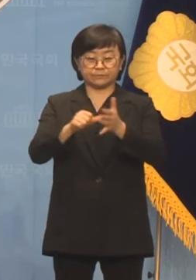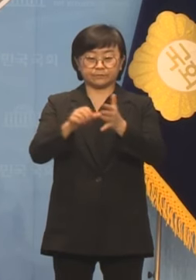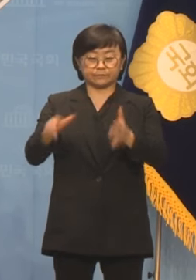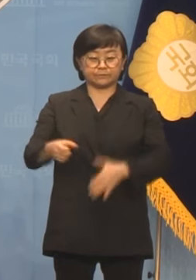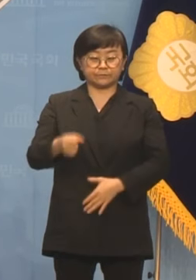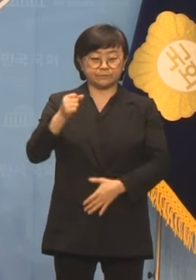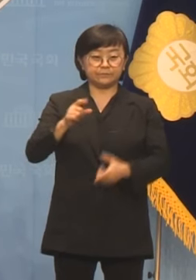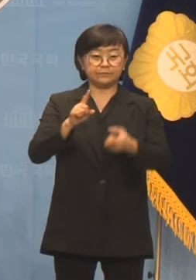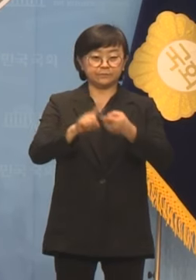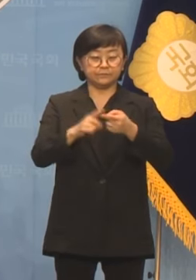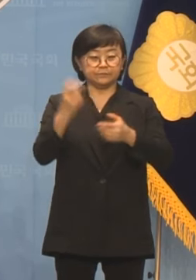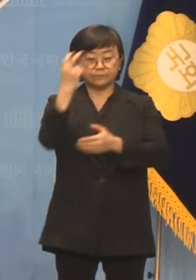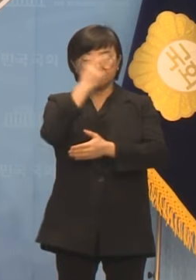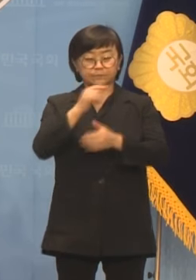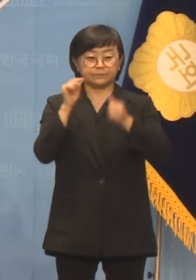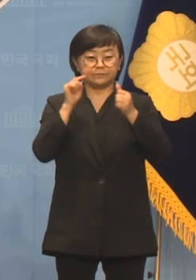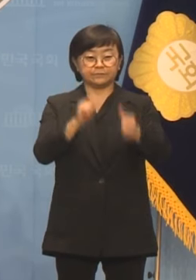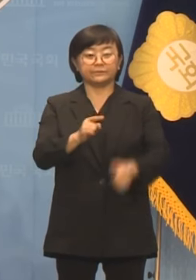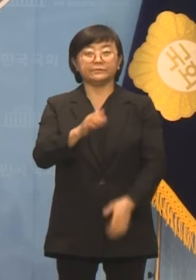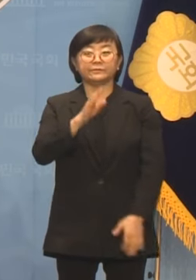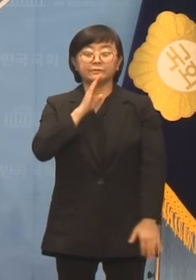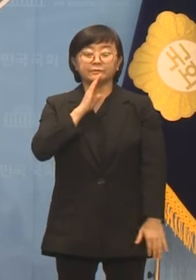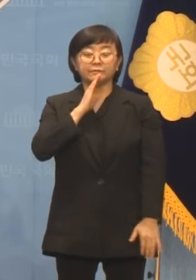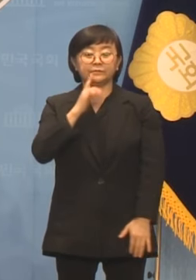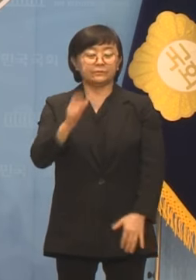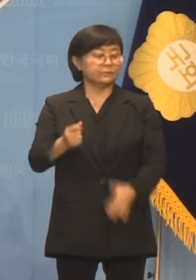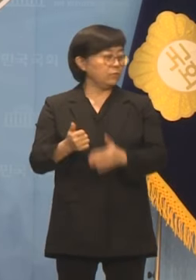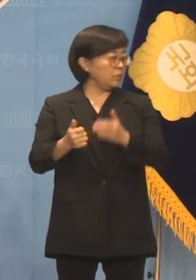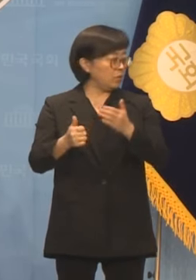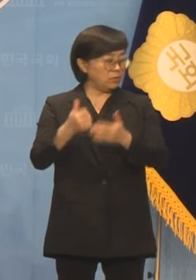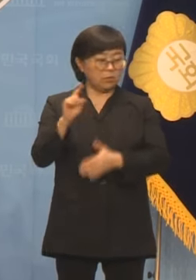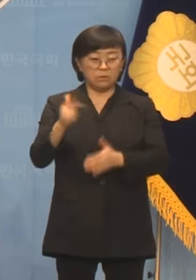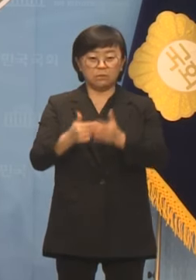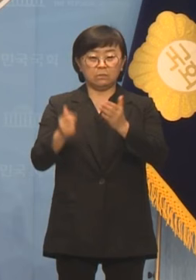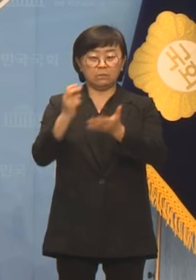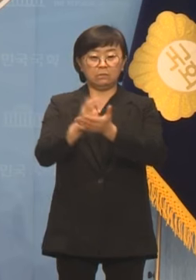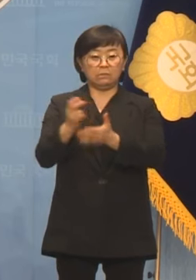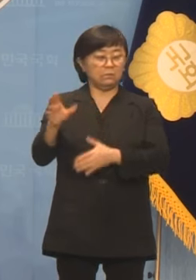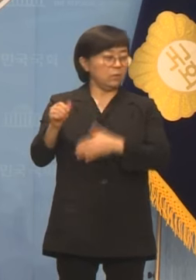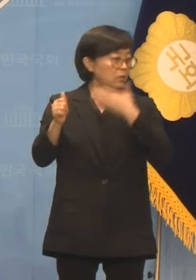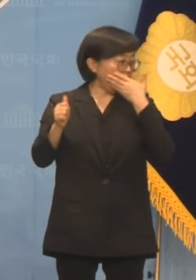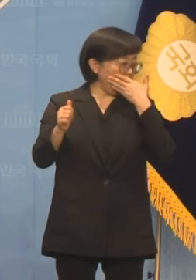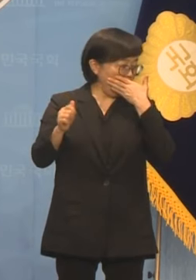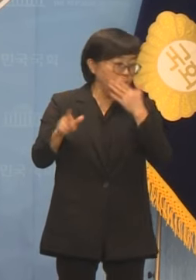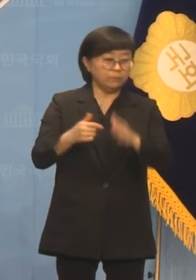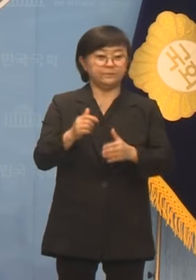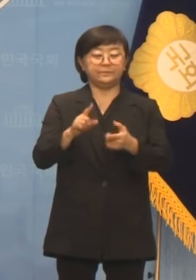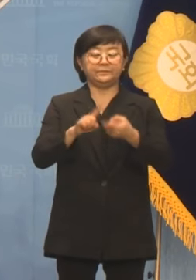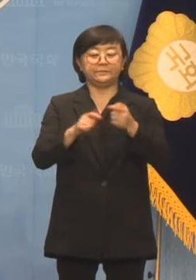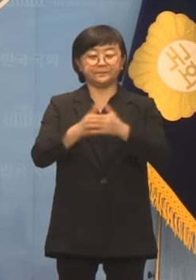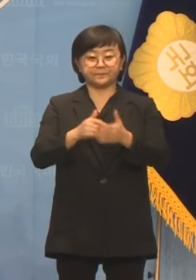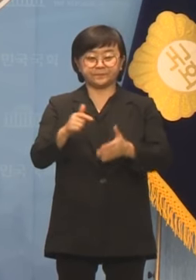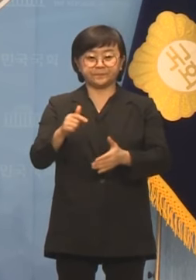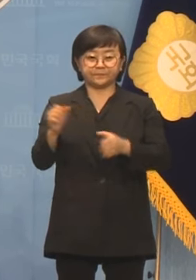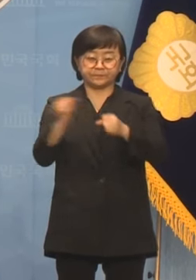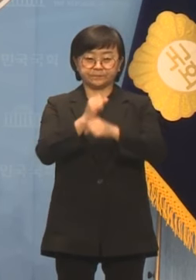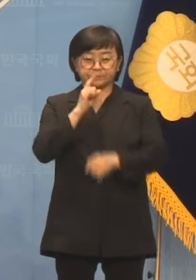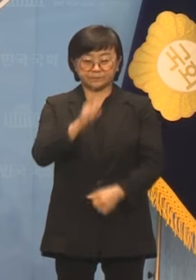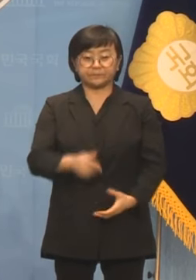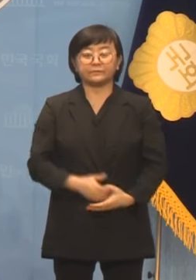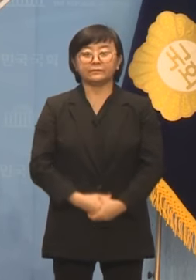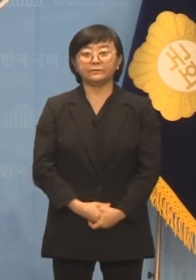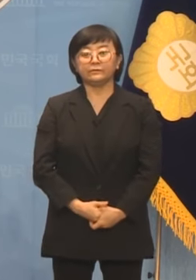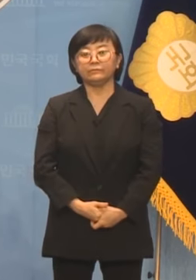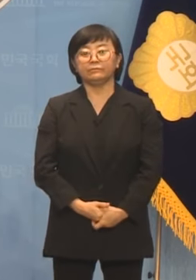의혹에 대한 수사를 지시했었어야 할 한동훈 법무부 장관은 명품백 의혹을 몰카 공작이라고